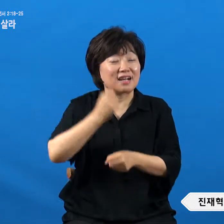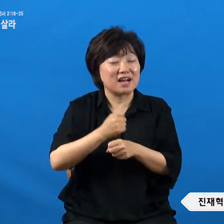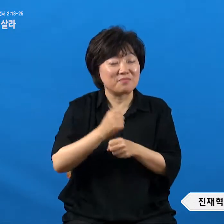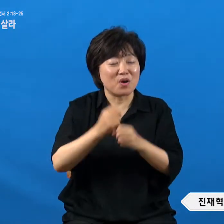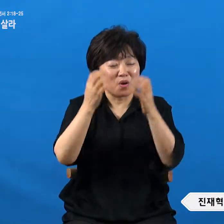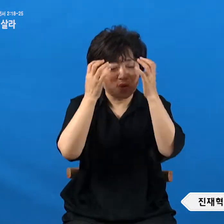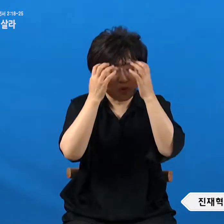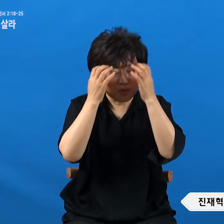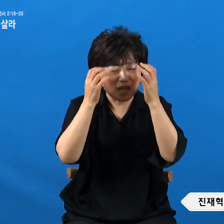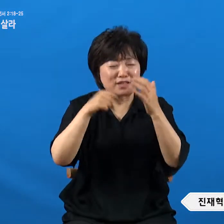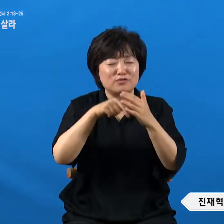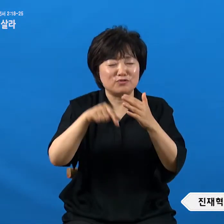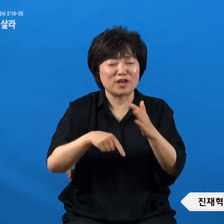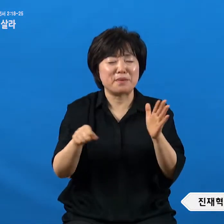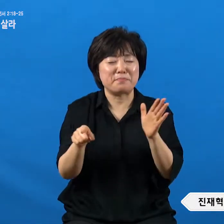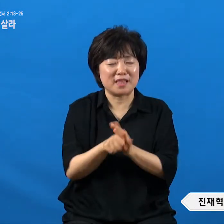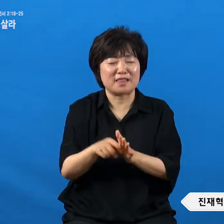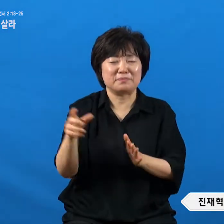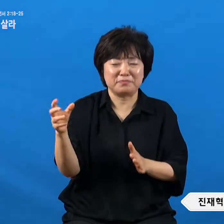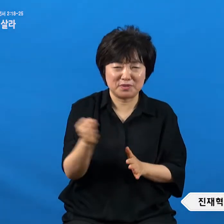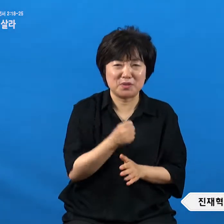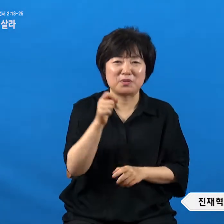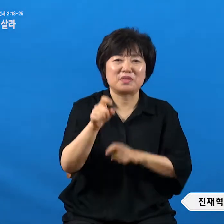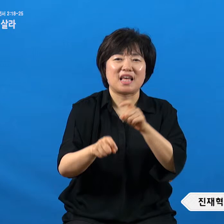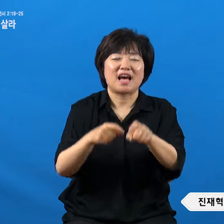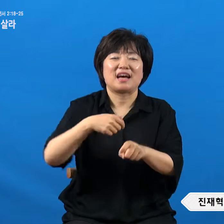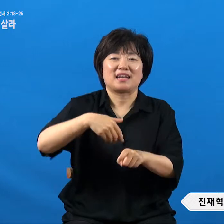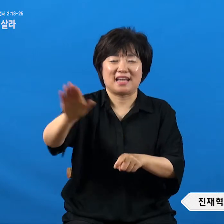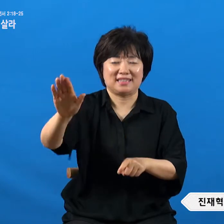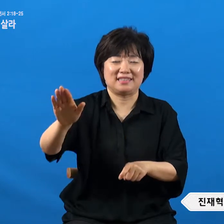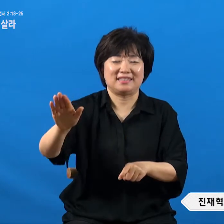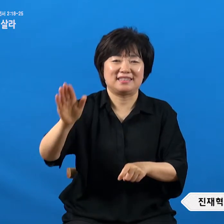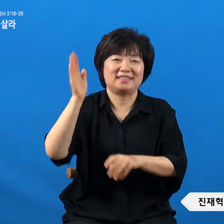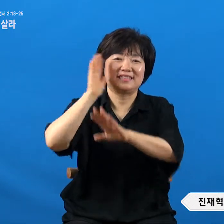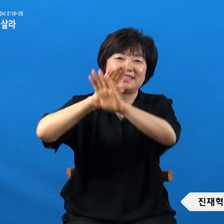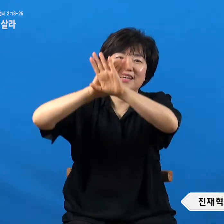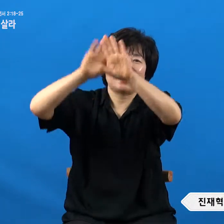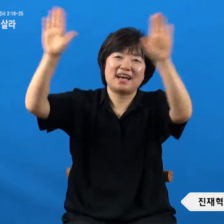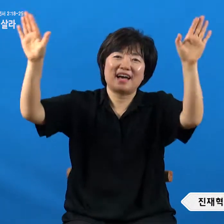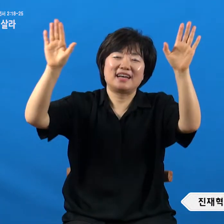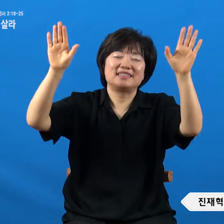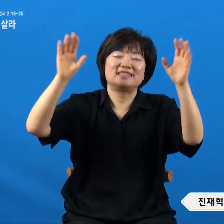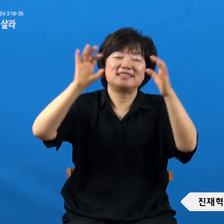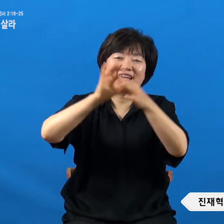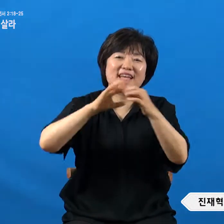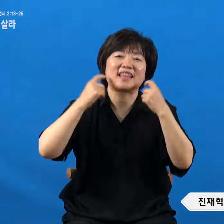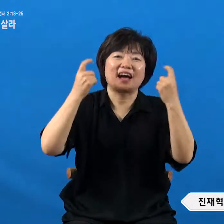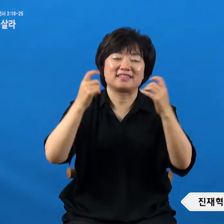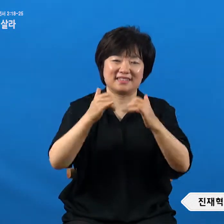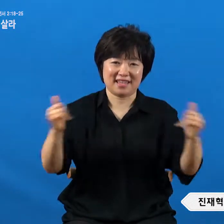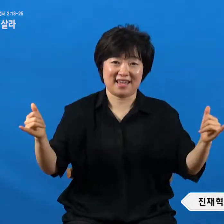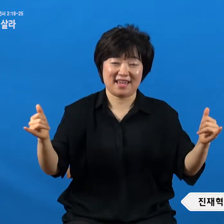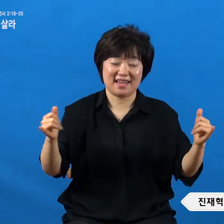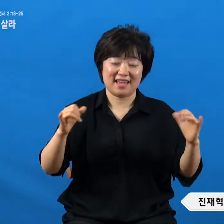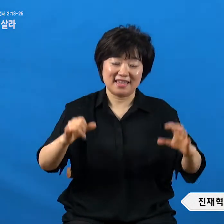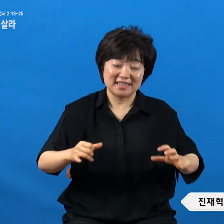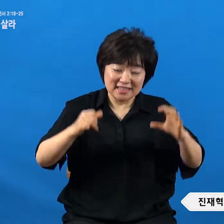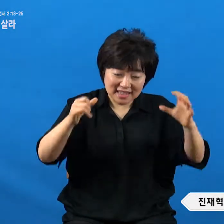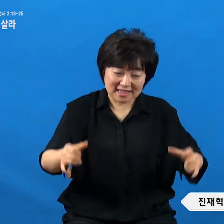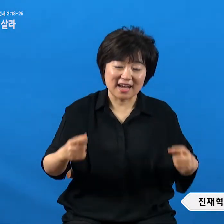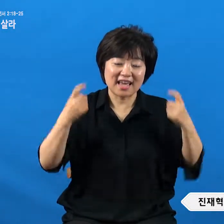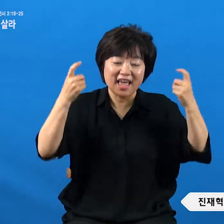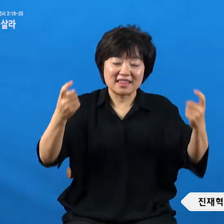생각하며 고난 중에 믿음으로 나아가는 하늘의 나그네, 이 세상을